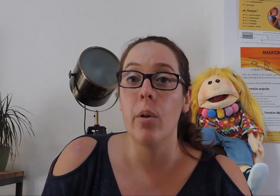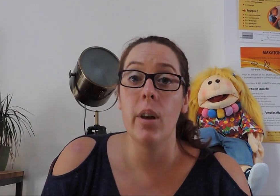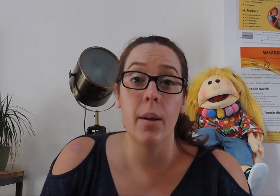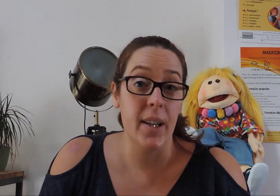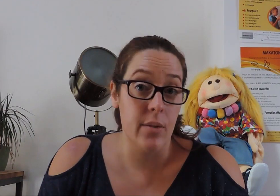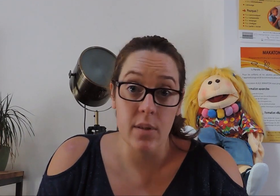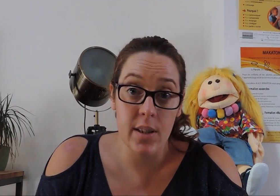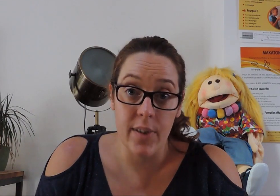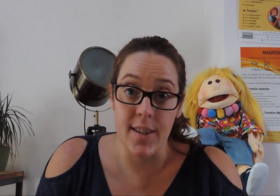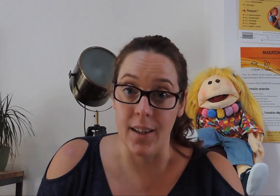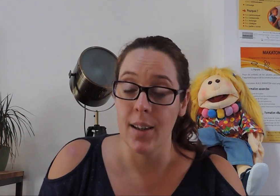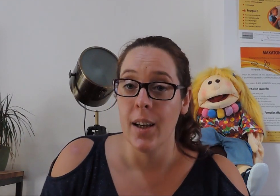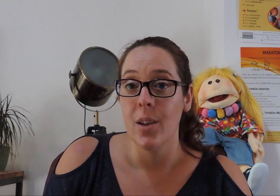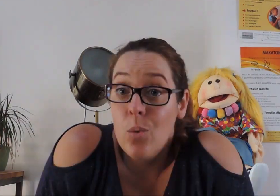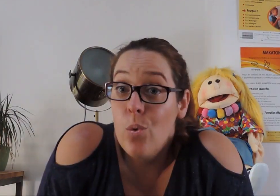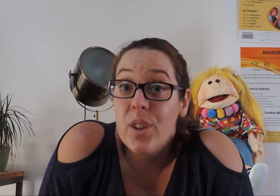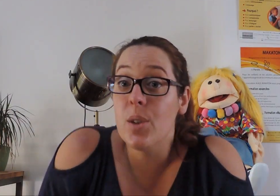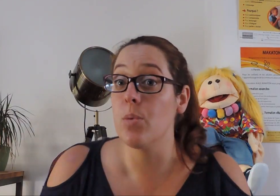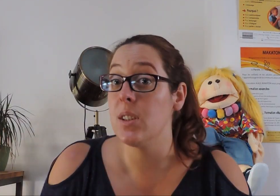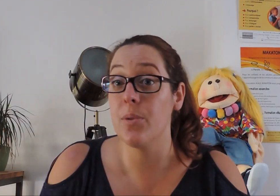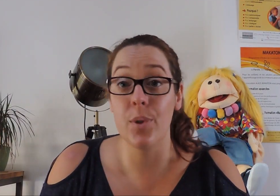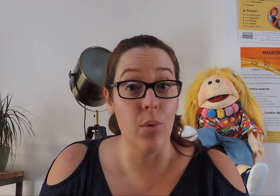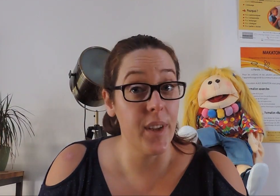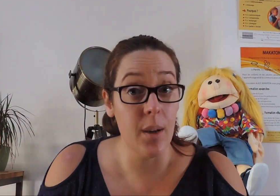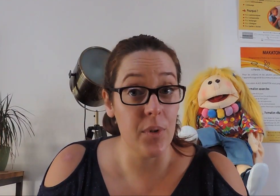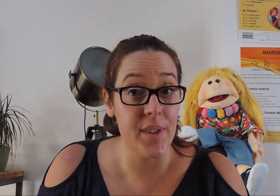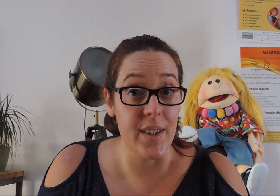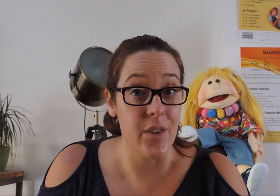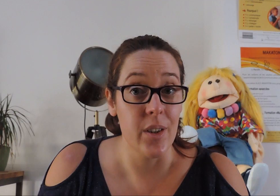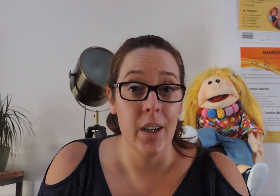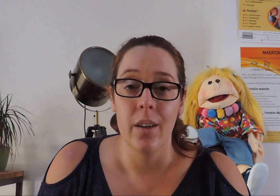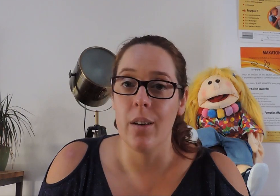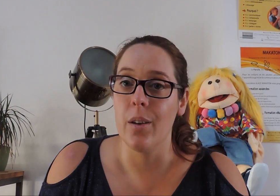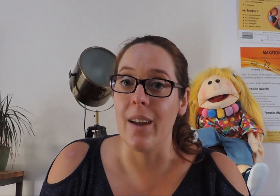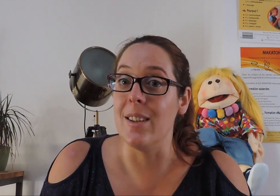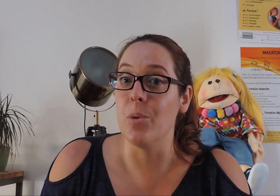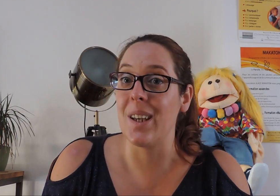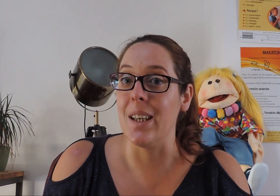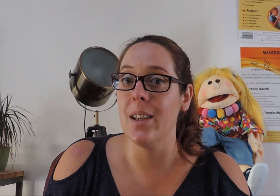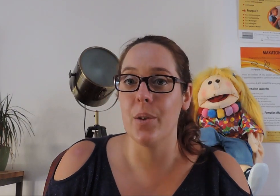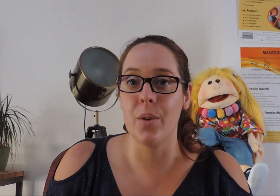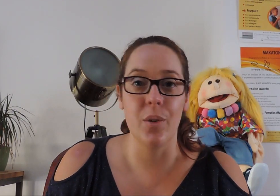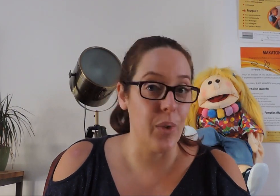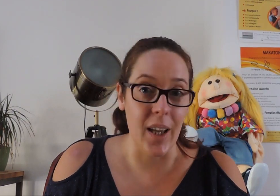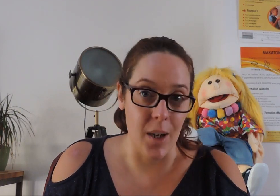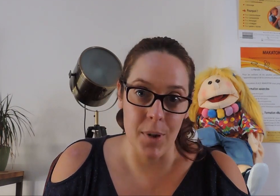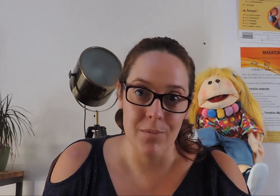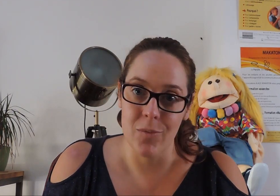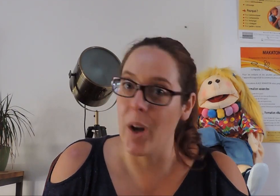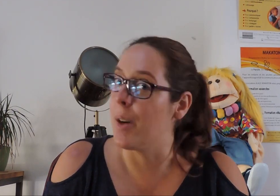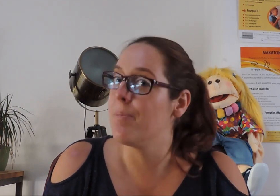les personnes dysphasiques ou qui ont des difficultés d'apprentissage à des degrés variables voilà